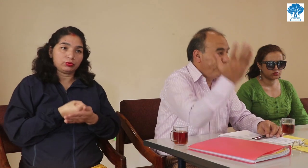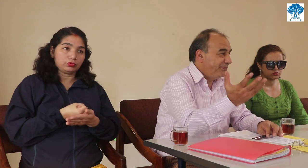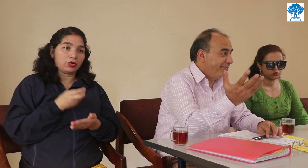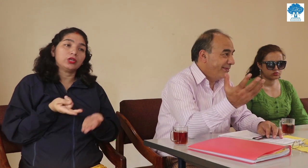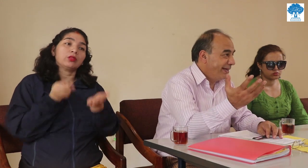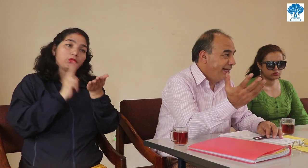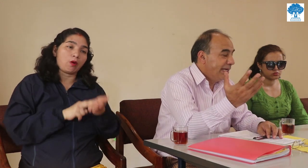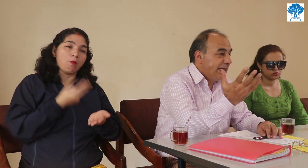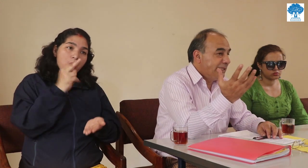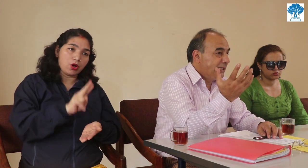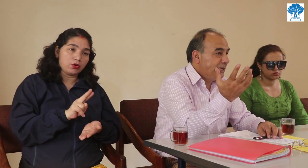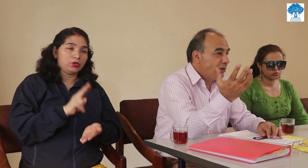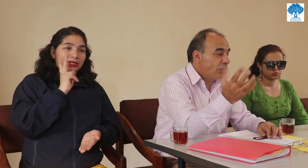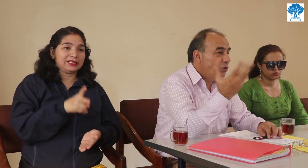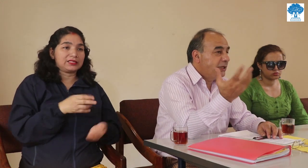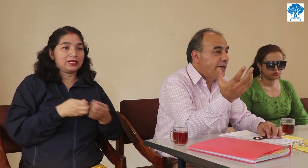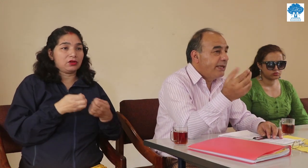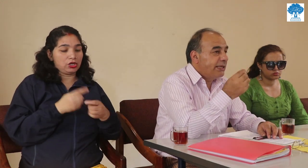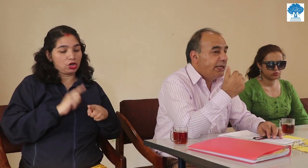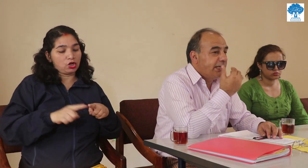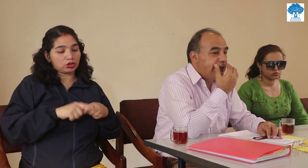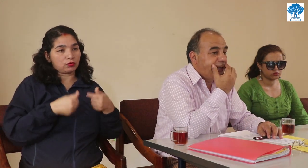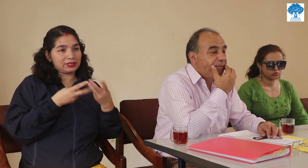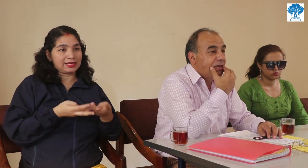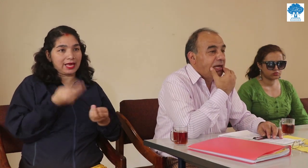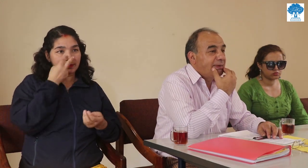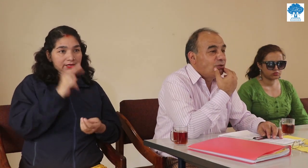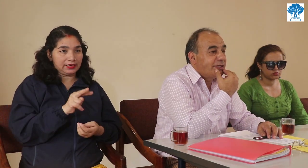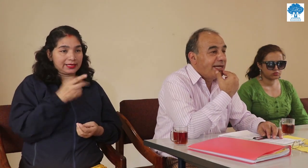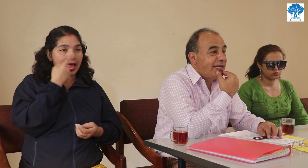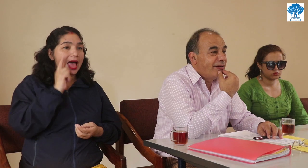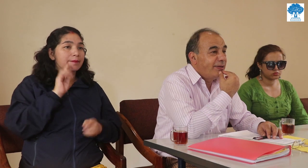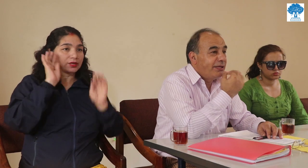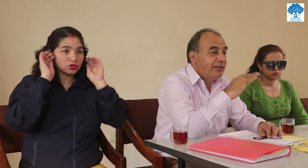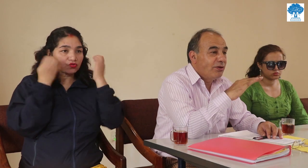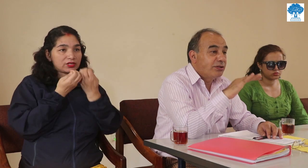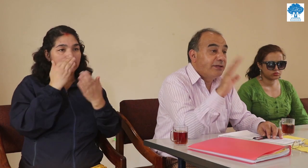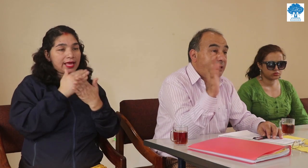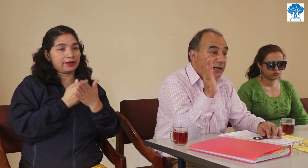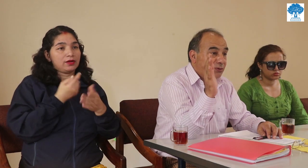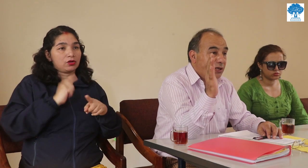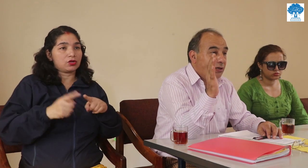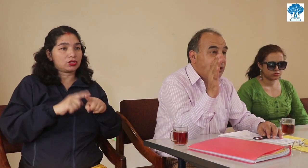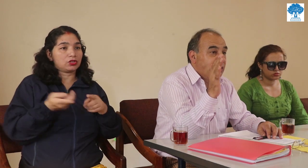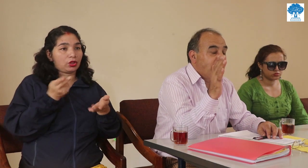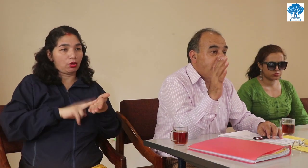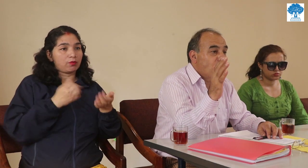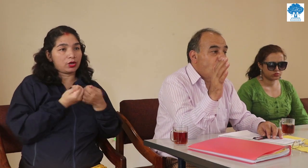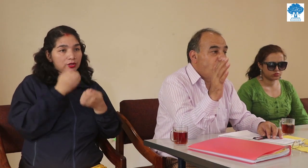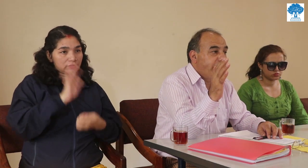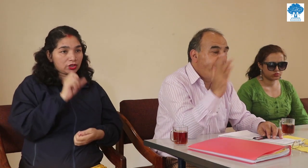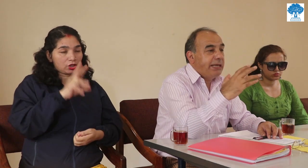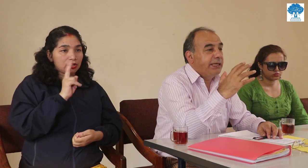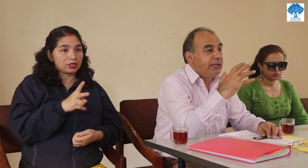बढ्यो होइन। त्यसैले खर्चको हिसाबले हेर्दाखेरि चाहिँ आमा सुरक्षा कार्यक्रमले अलिकति खर्च त बढाएको छ, तर